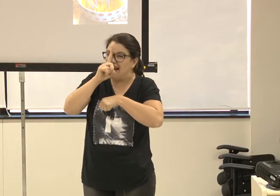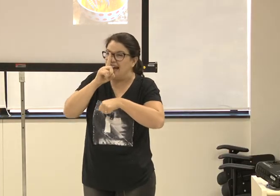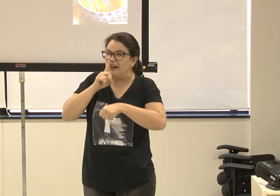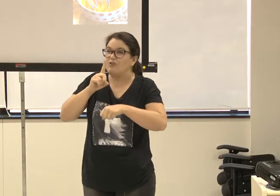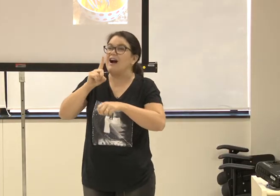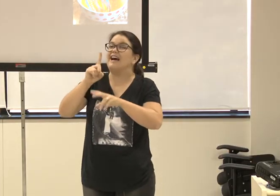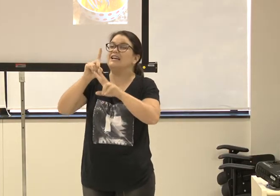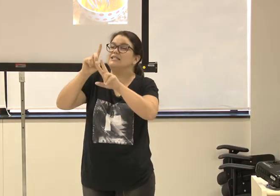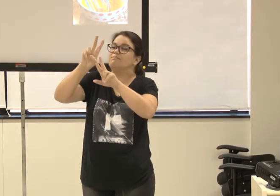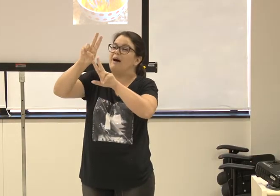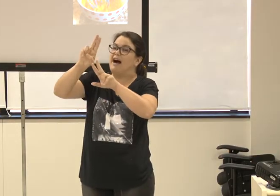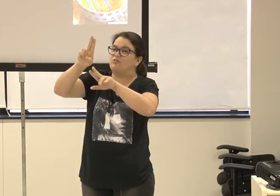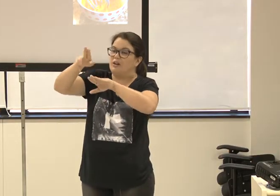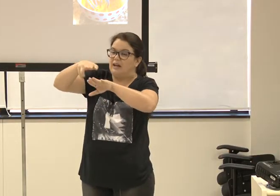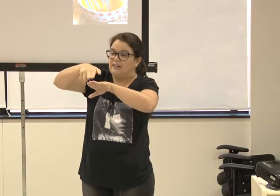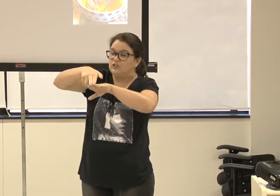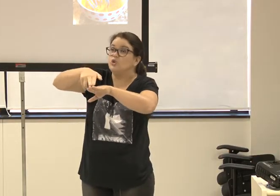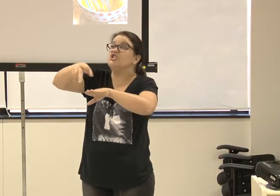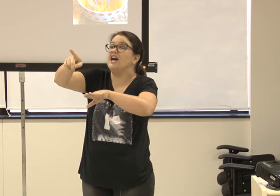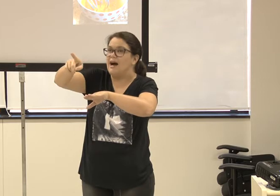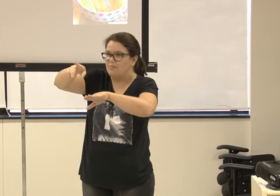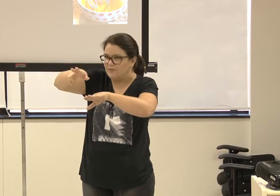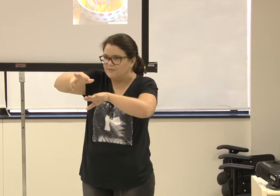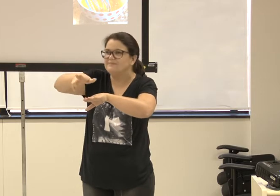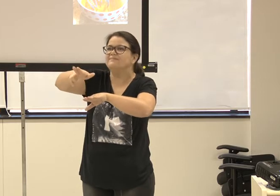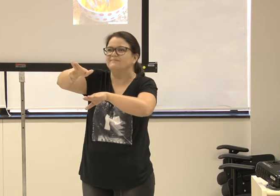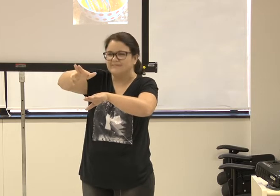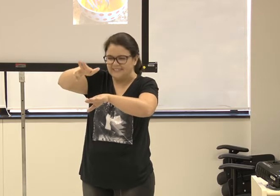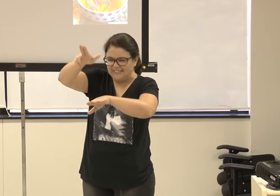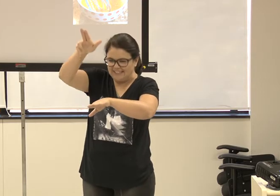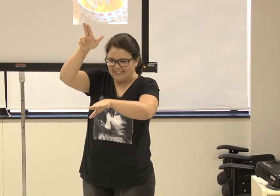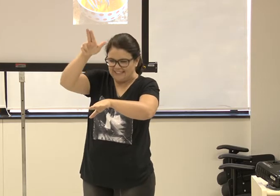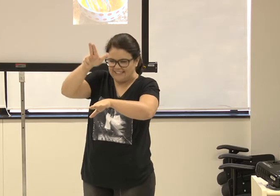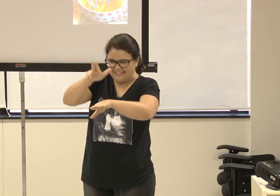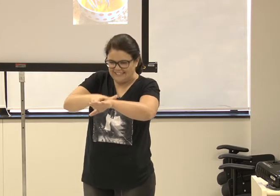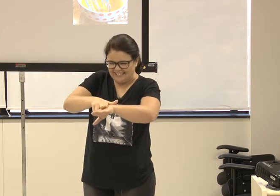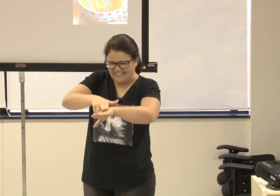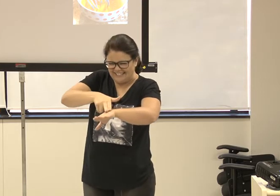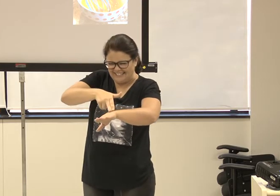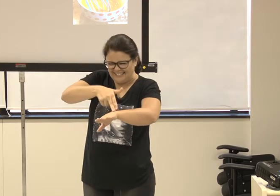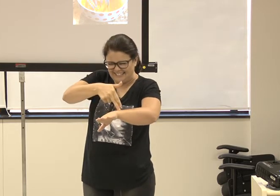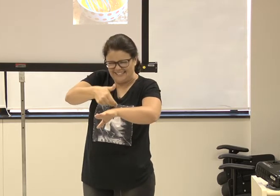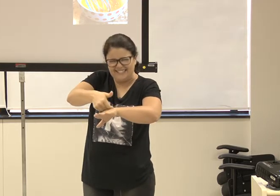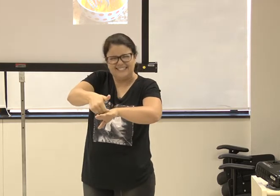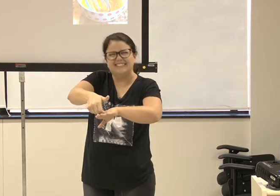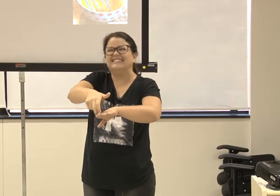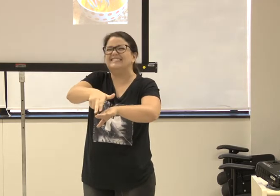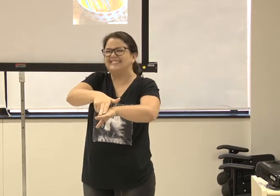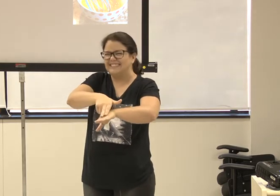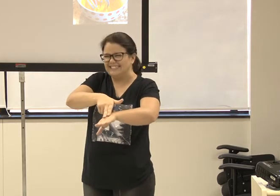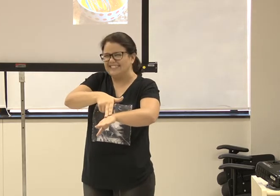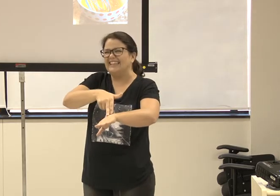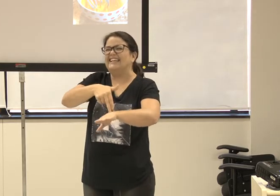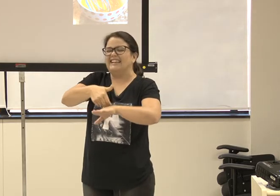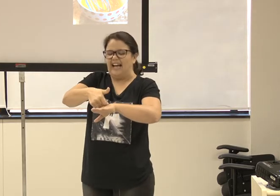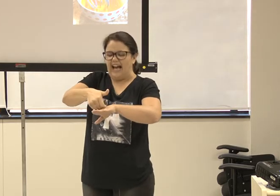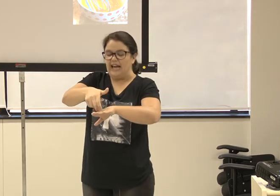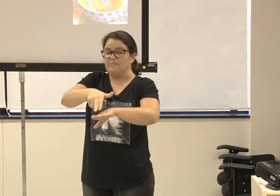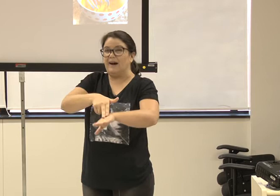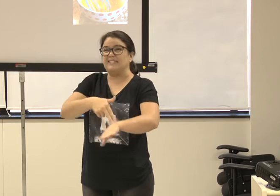amarelo com aquela espátula do diabo. Nossa, e aquele negocinho assim, ó. Aí passava e